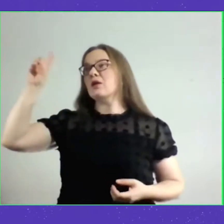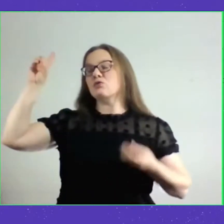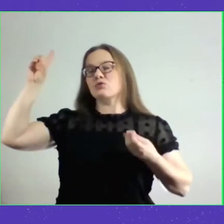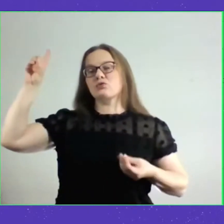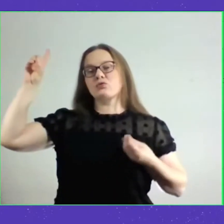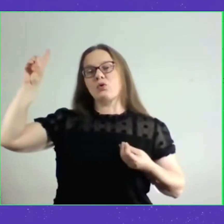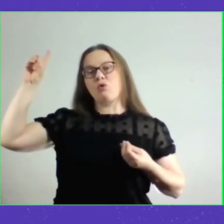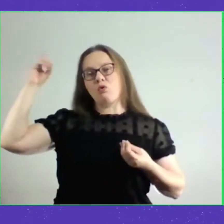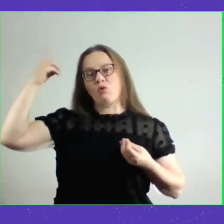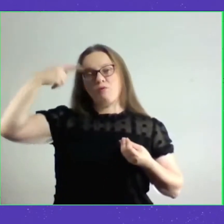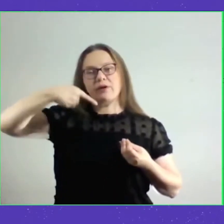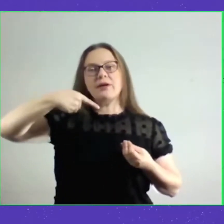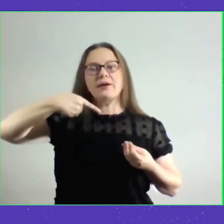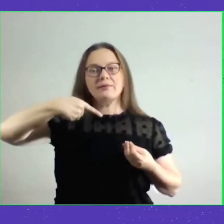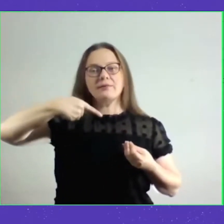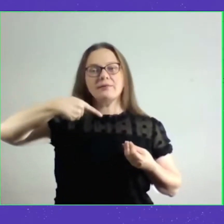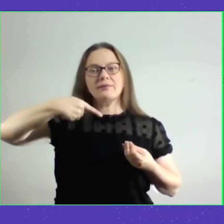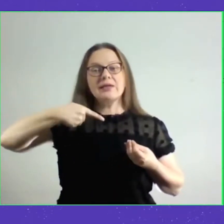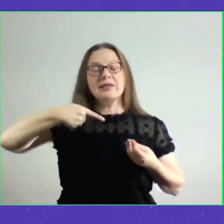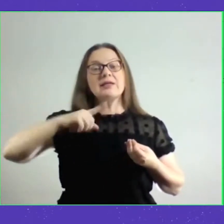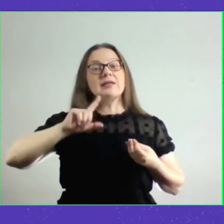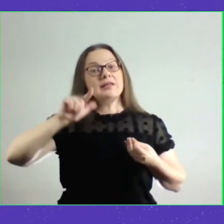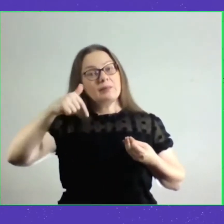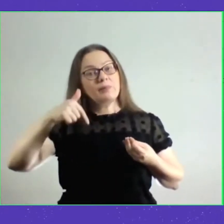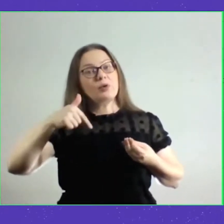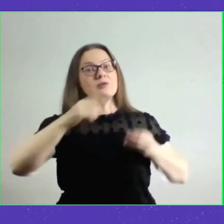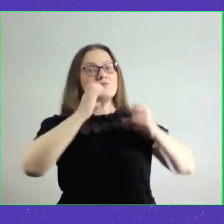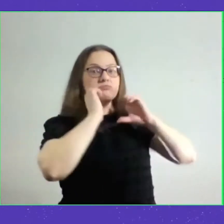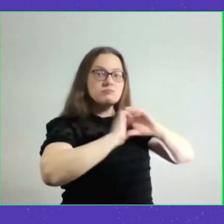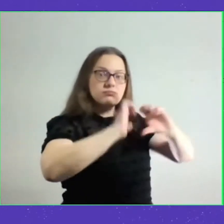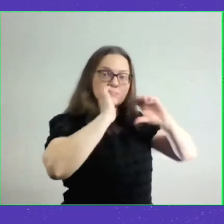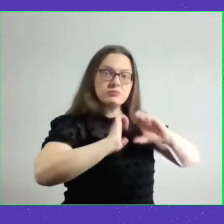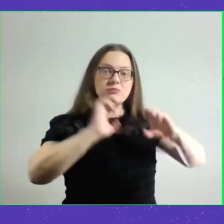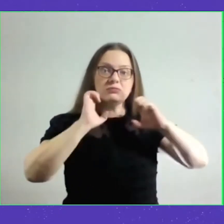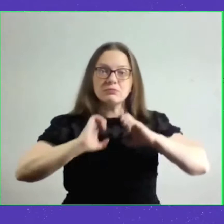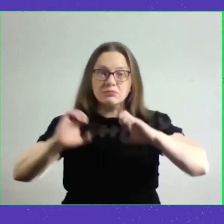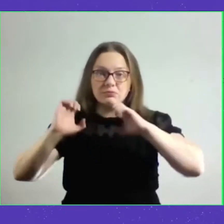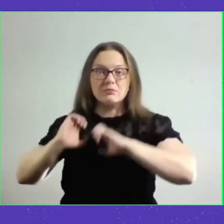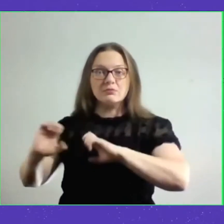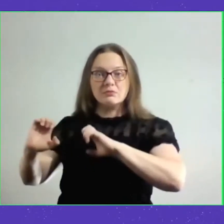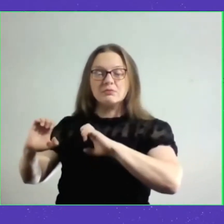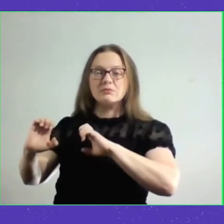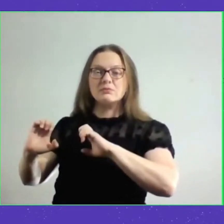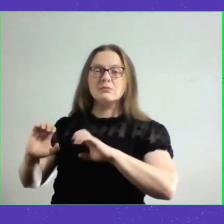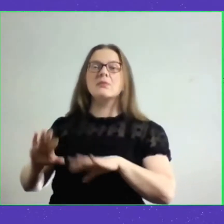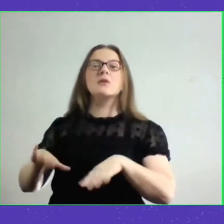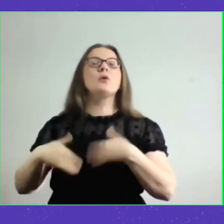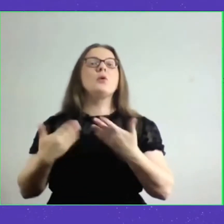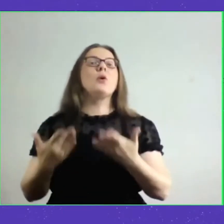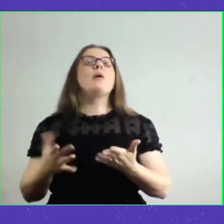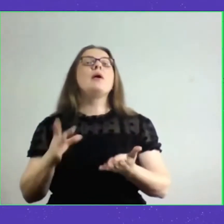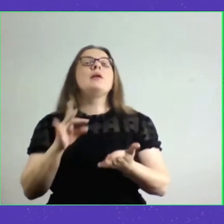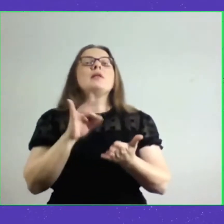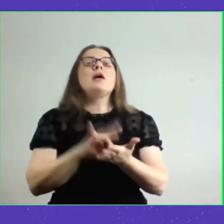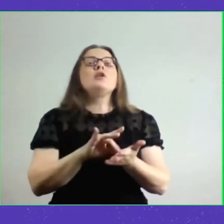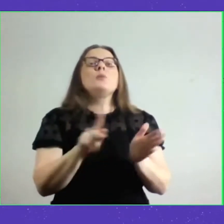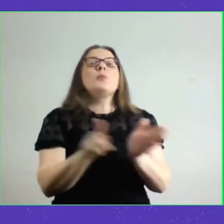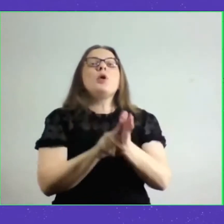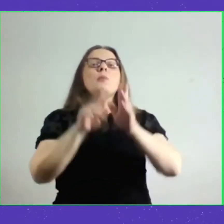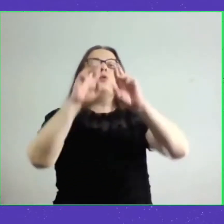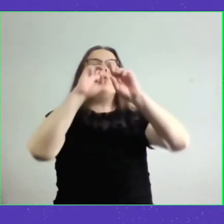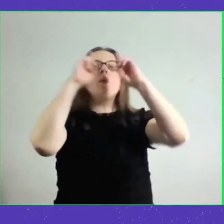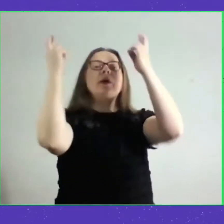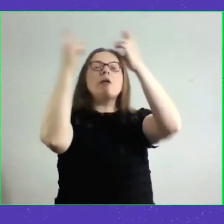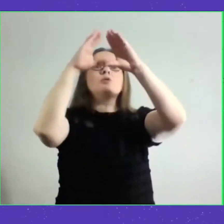outras pessoas. E qual é a realidade do reino dos céus hoje? É a